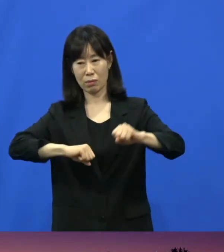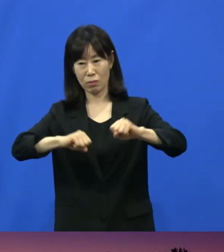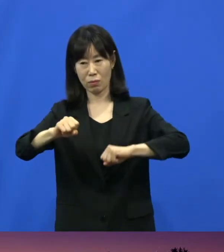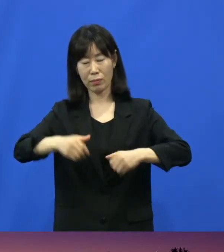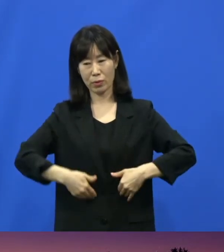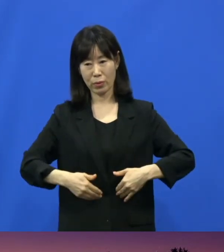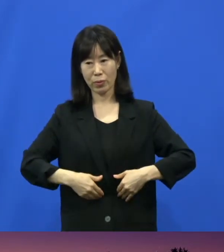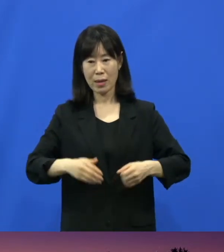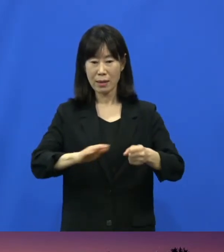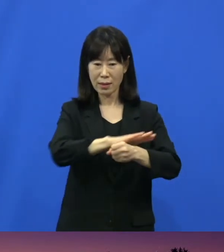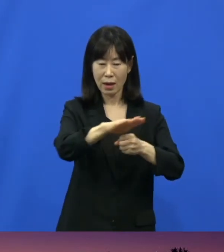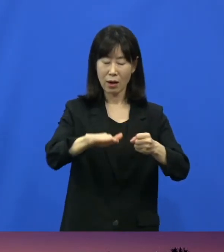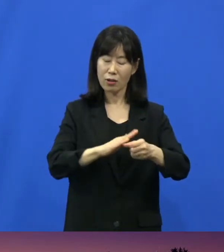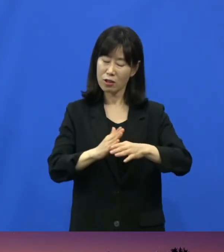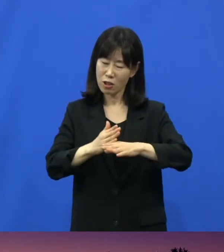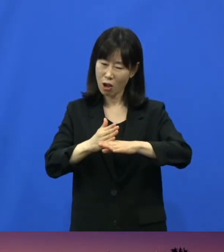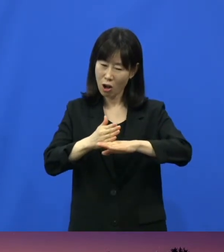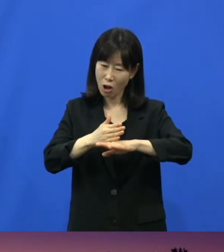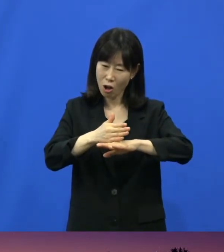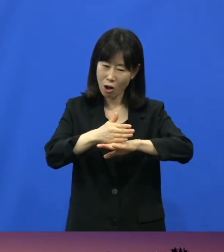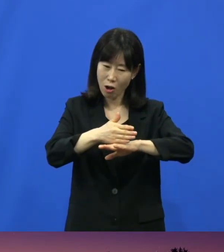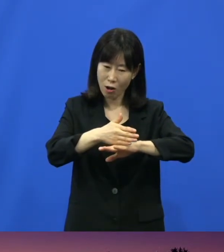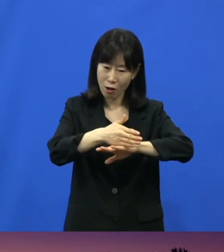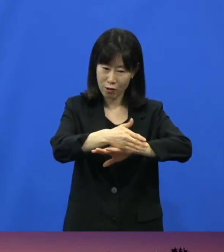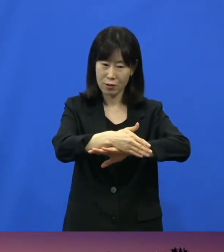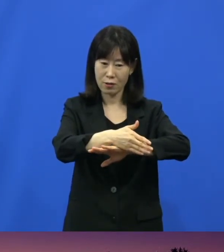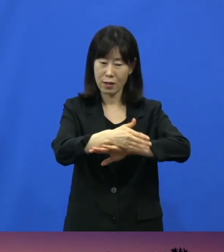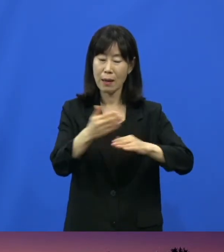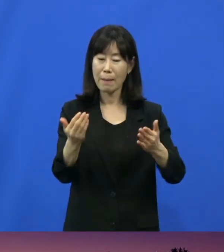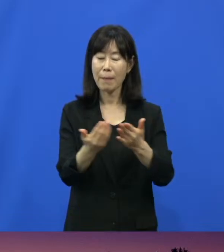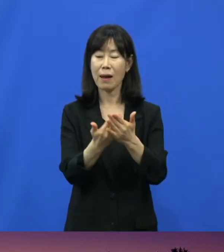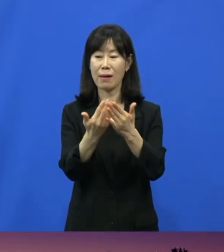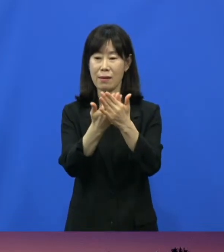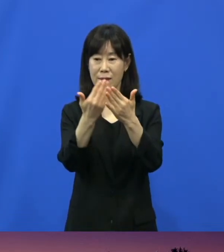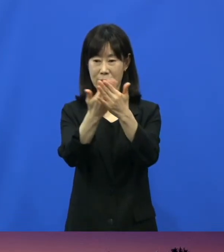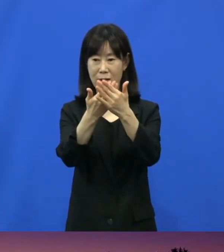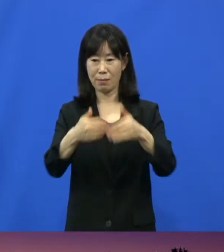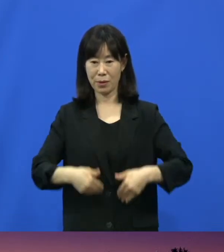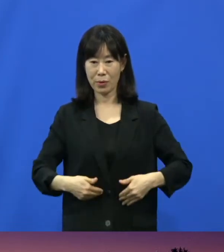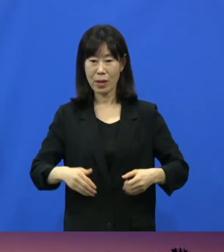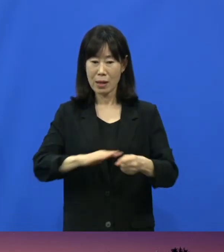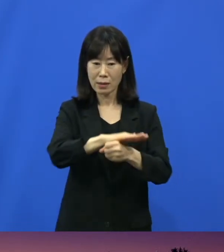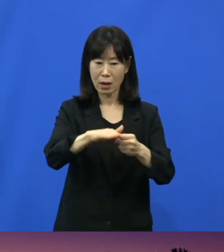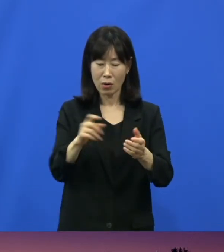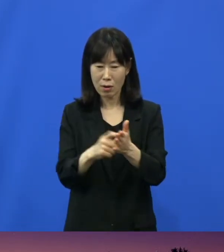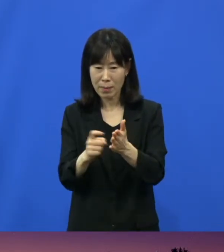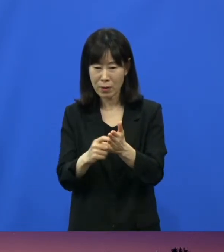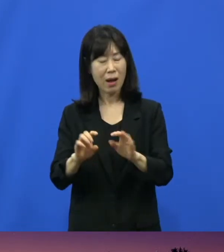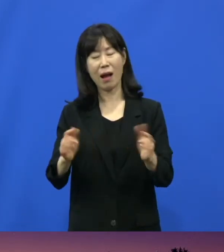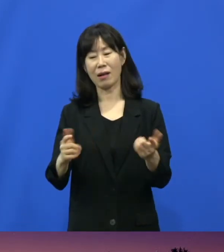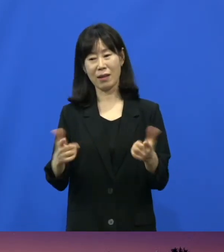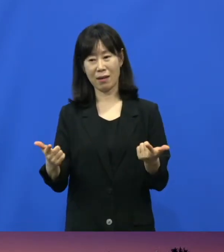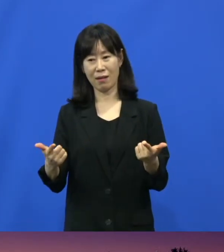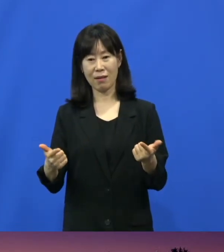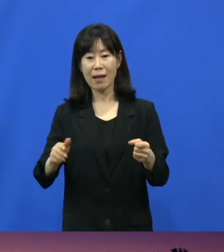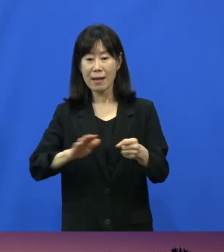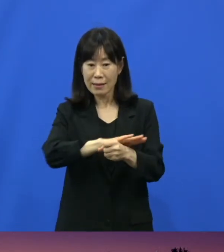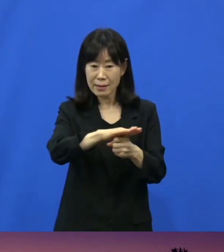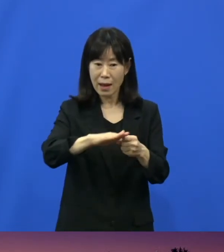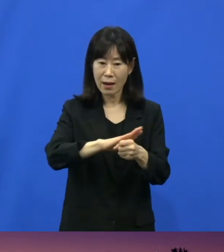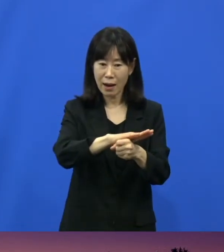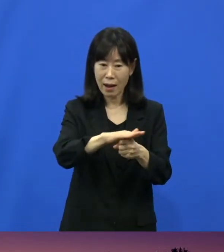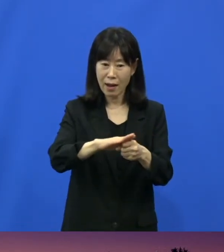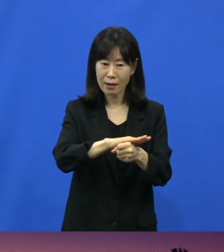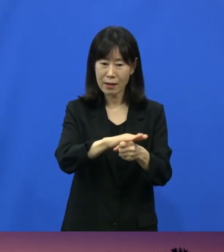사랑은 서서히 익어가는 거죠. 서서히 익어가는 과정이 필요해요. 사랑은 서두르는 게 아니죠. 여러분, 사랑은 속도전이